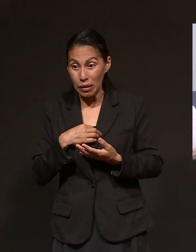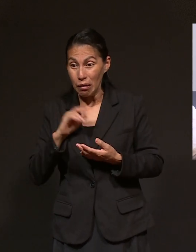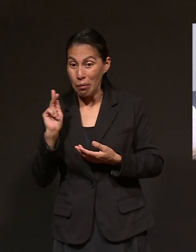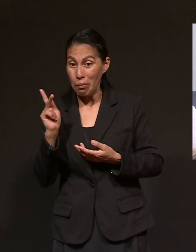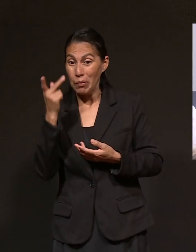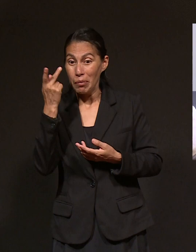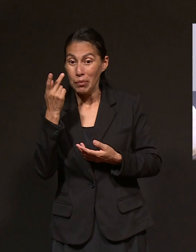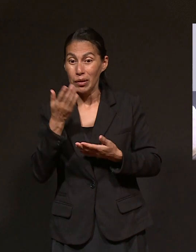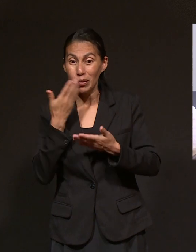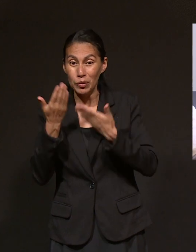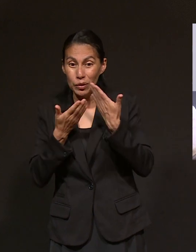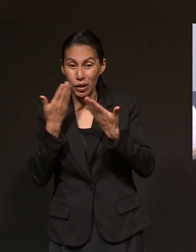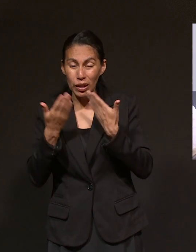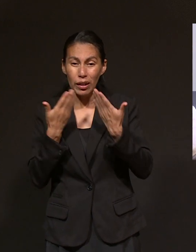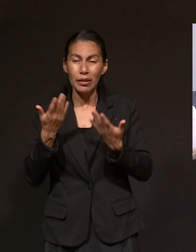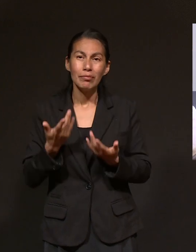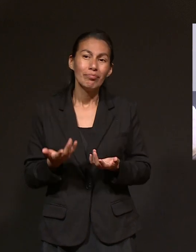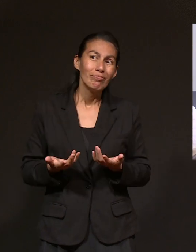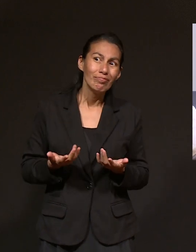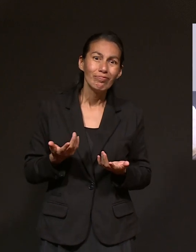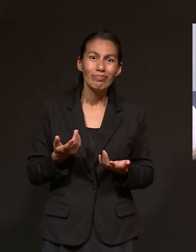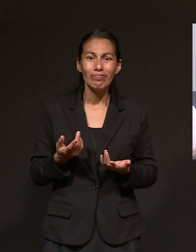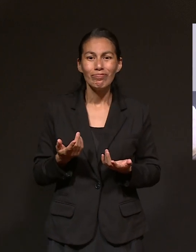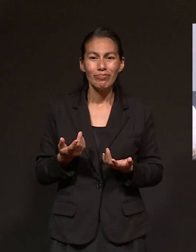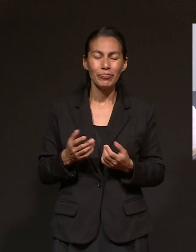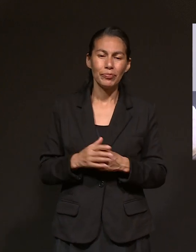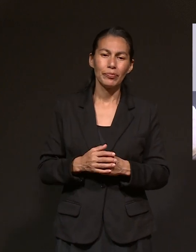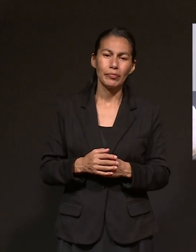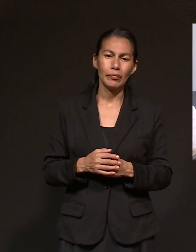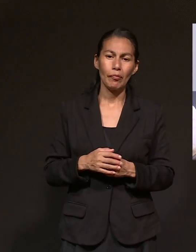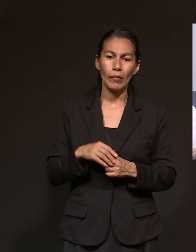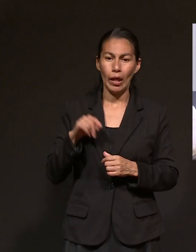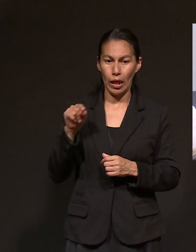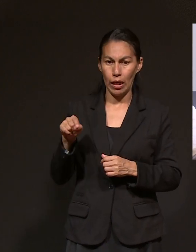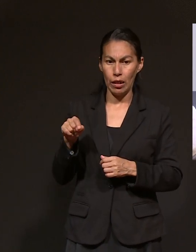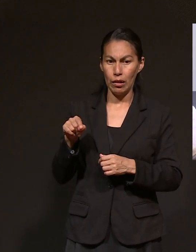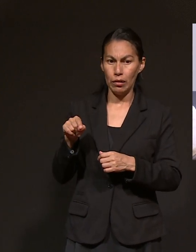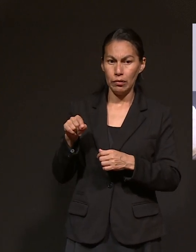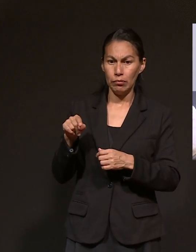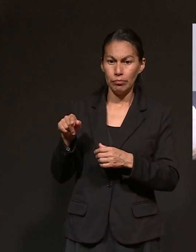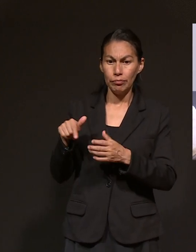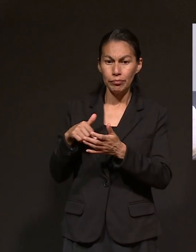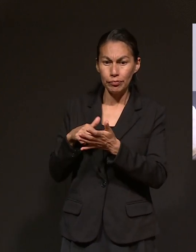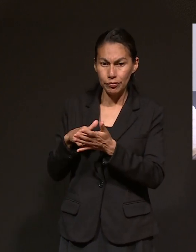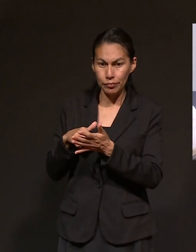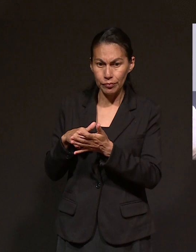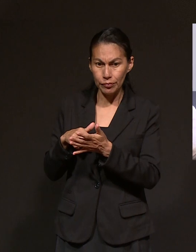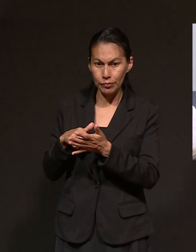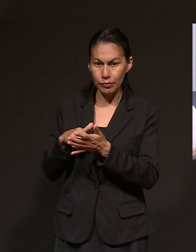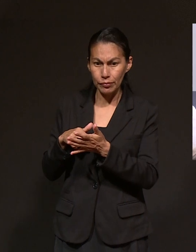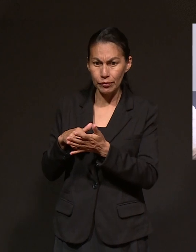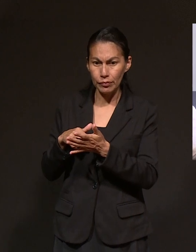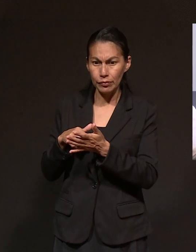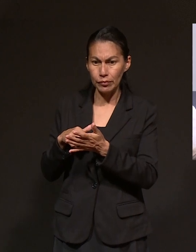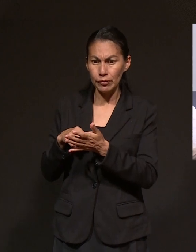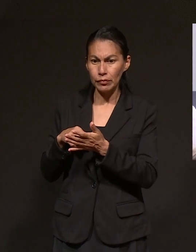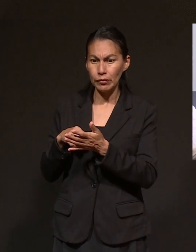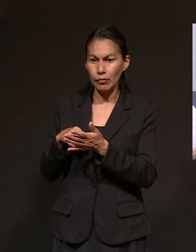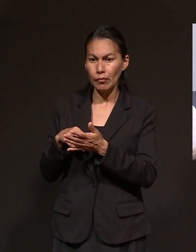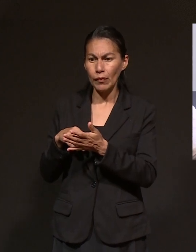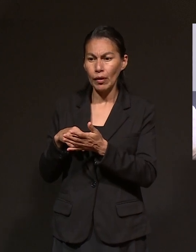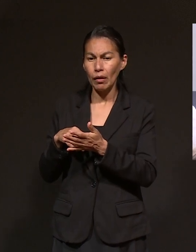ir a la prepa. Cabe mencionar, Pastor, que ahí donde estábamos, ella, pues, recibía becas.